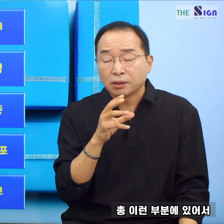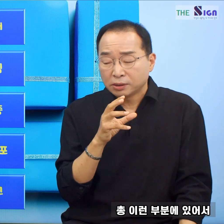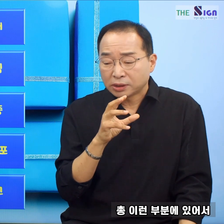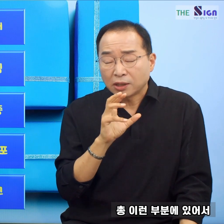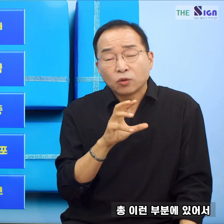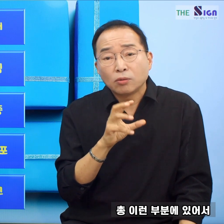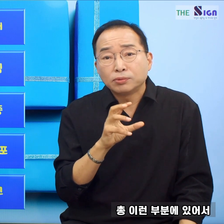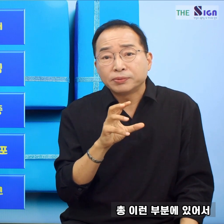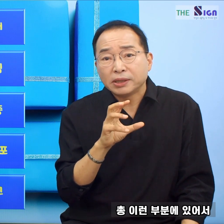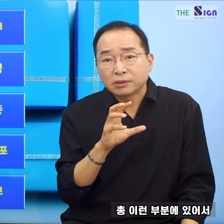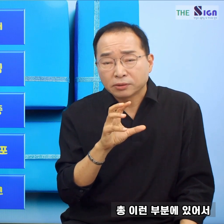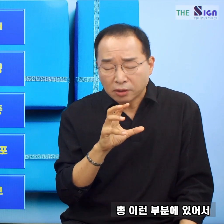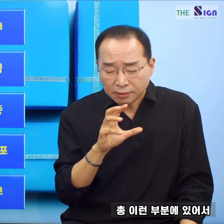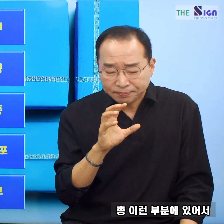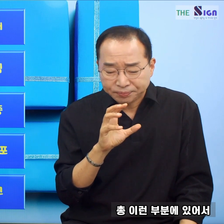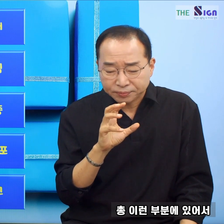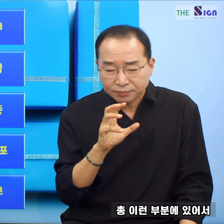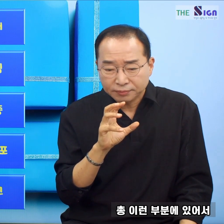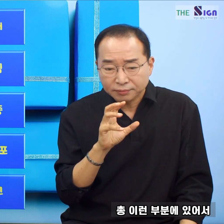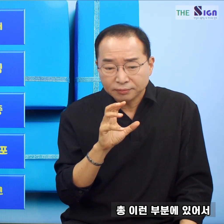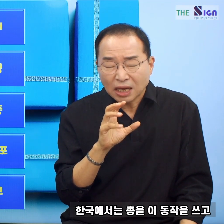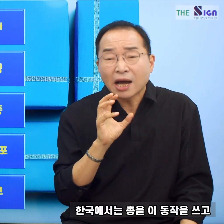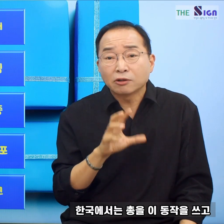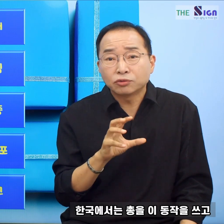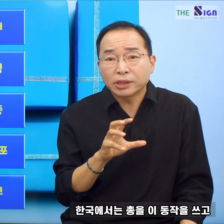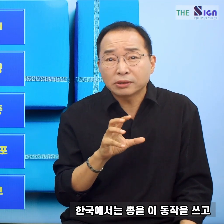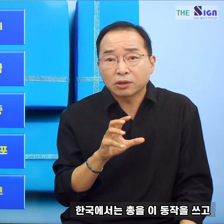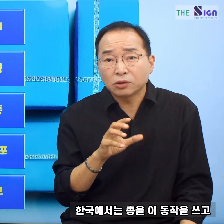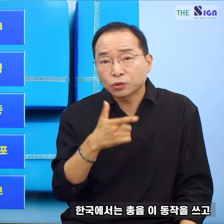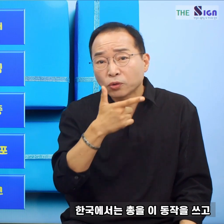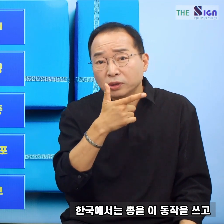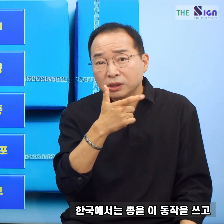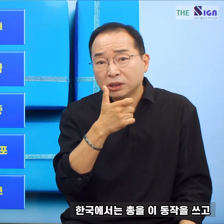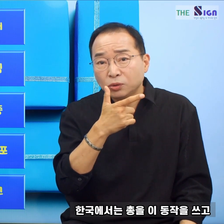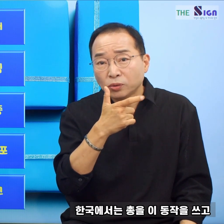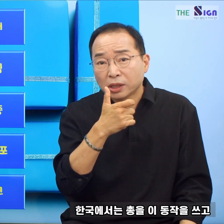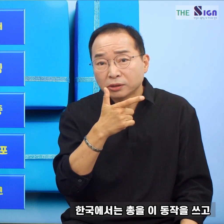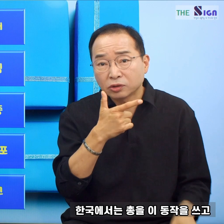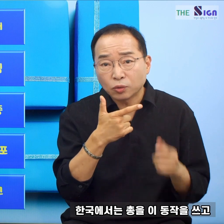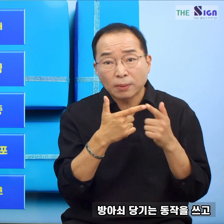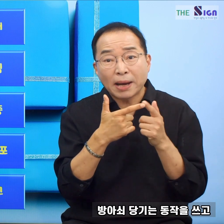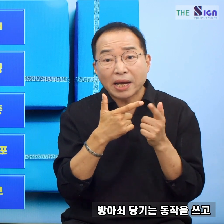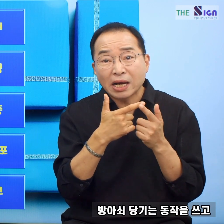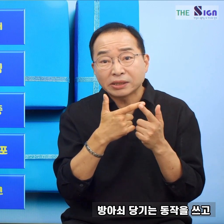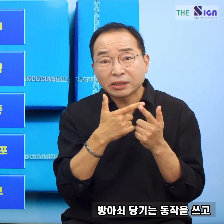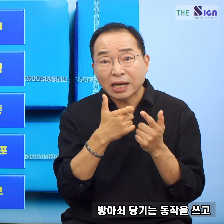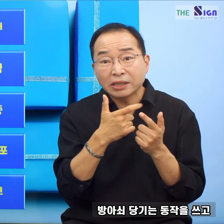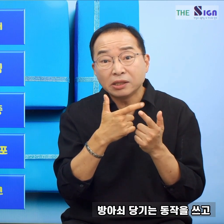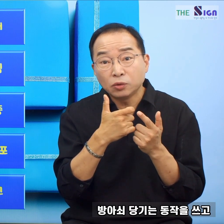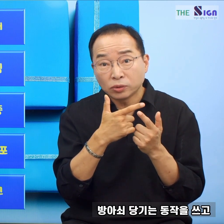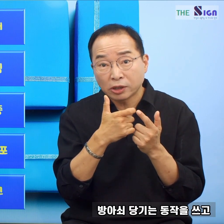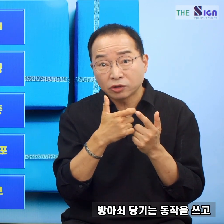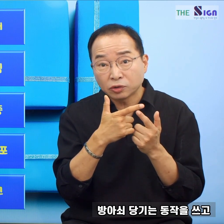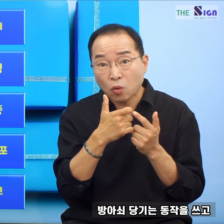자, 이런 부분에 있어서 한국에서는 총을 이 동작을 쓰고 이게 방아쇠 당기는 동작을